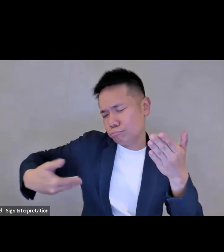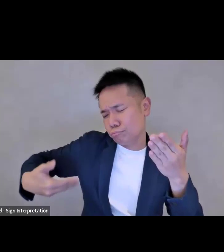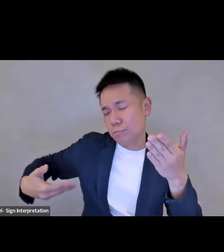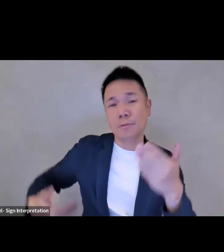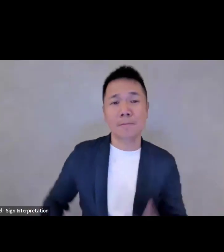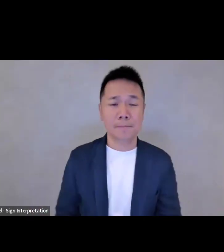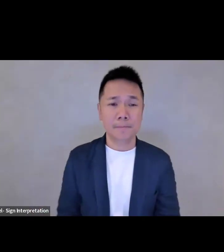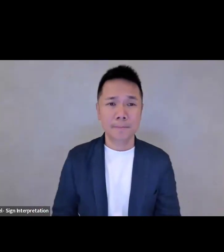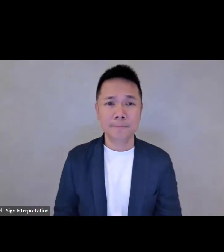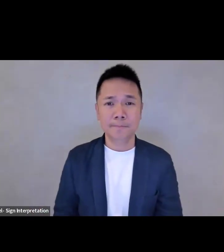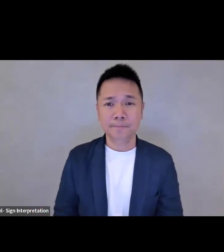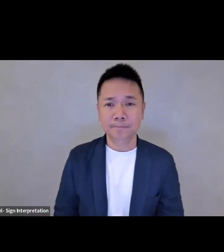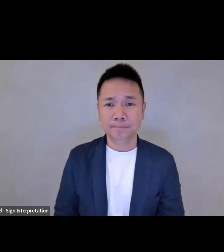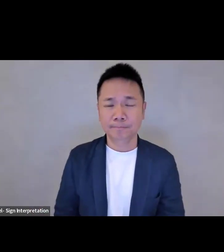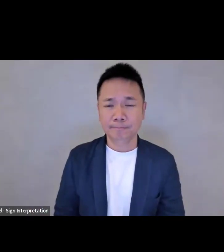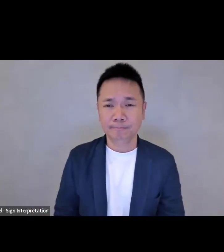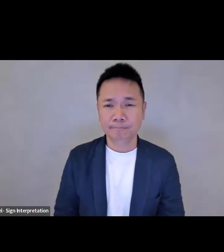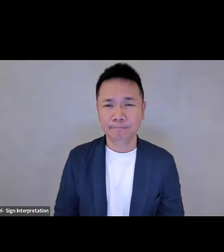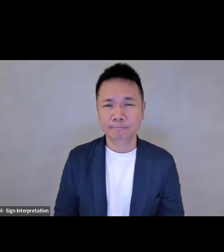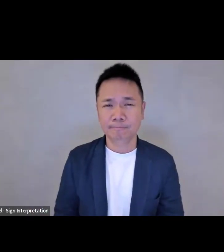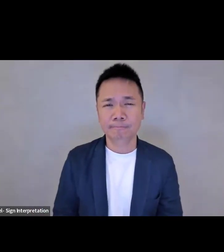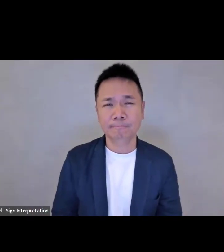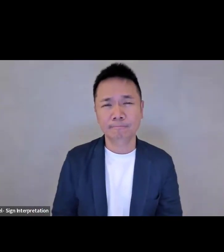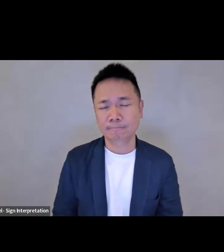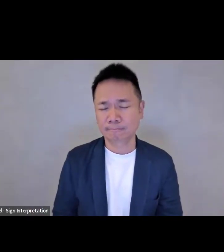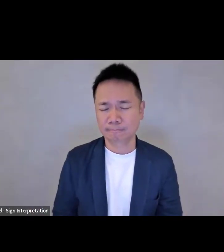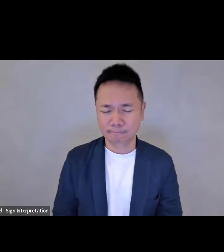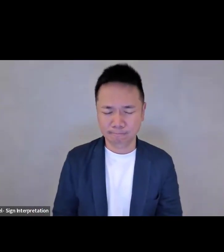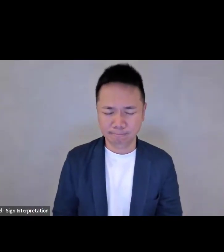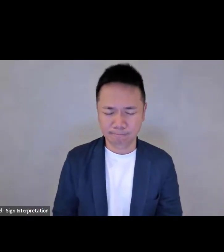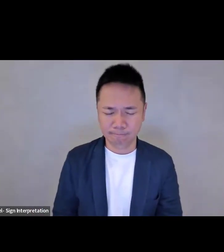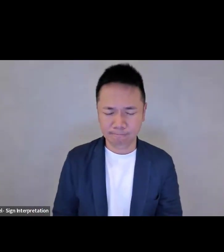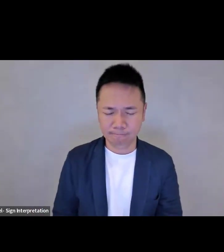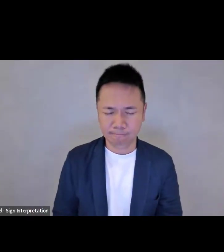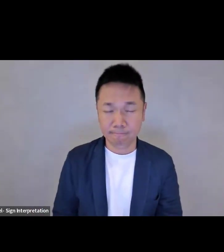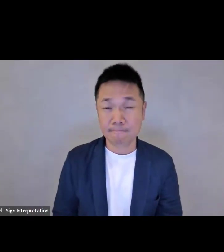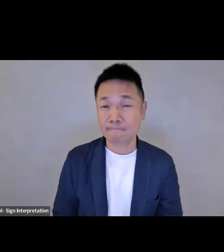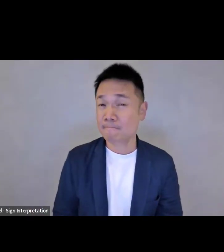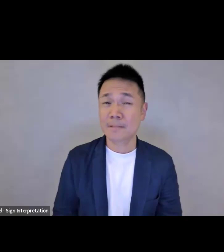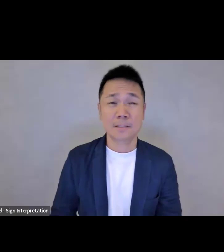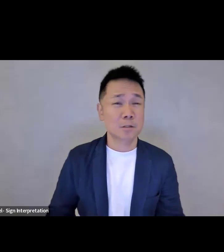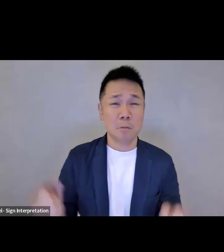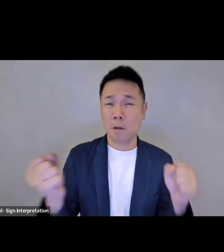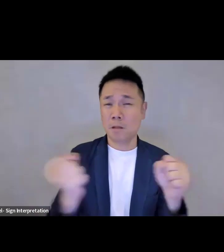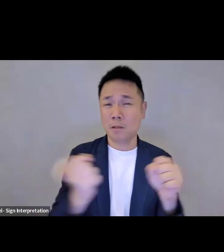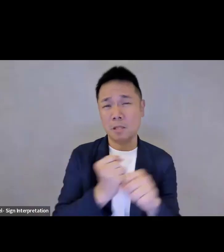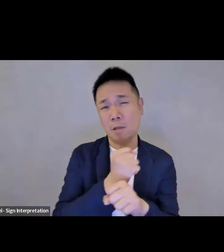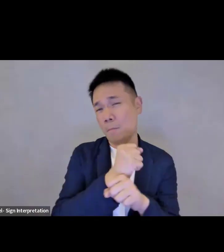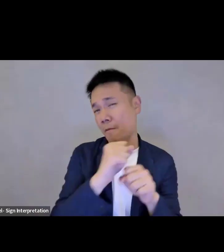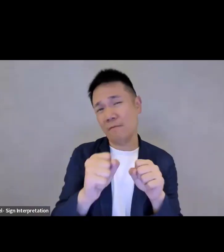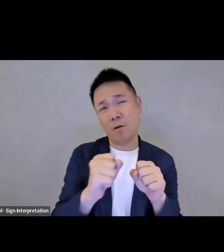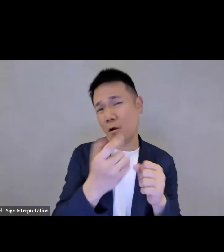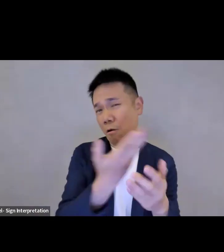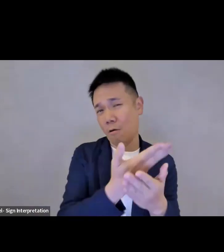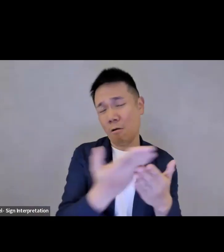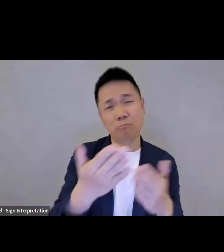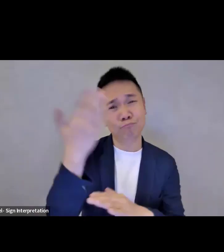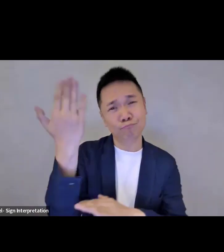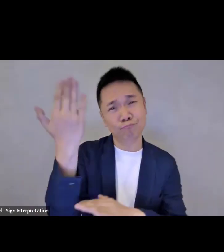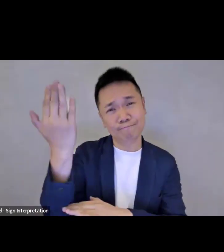我想我们可能没办法让大家都能够发言，因为有很多人都想要，很多讲者都想要发